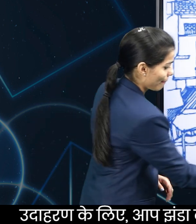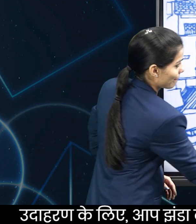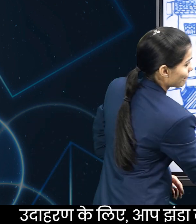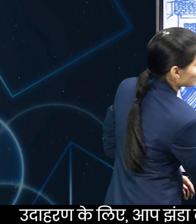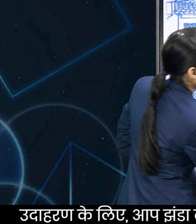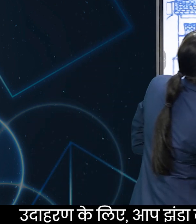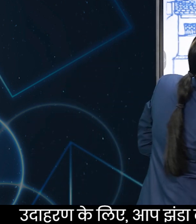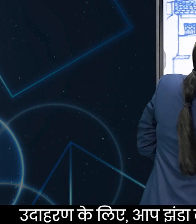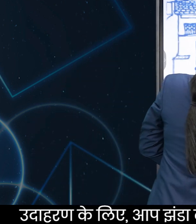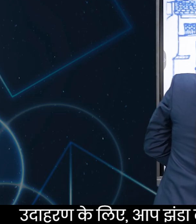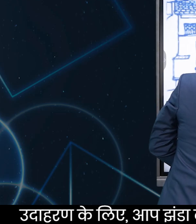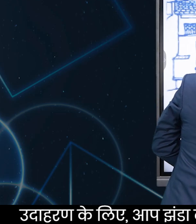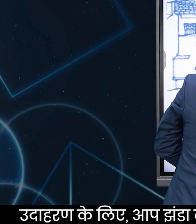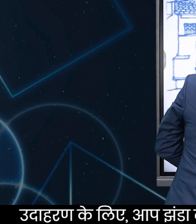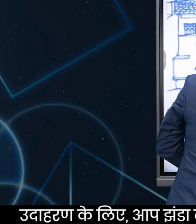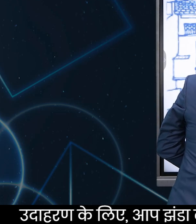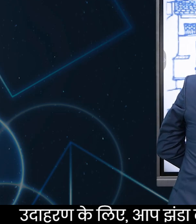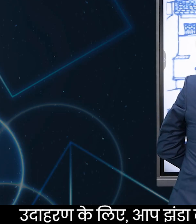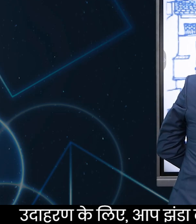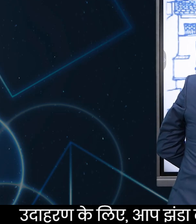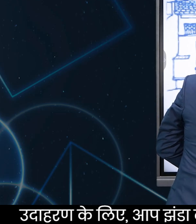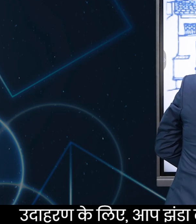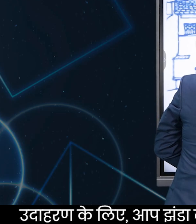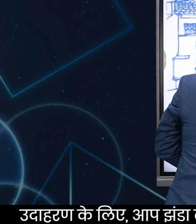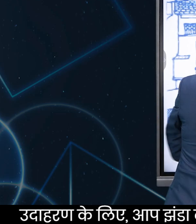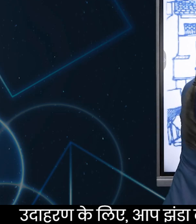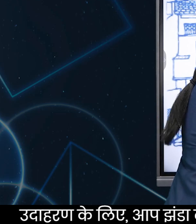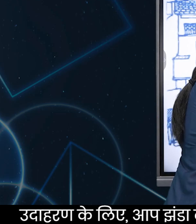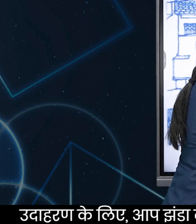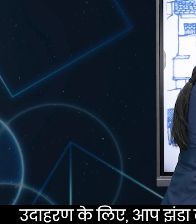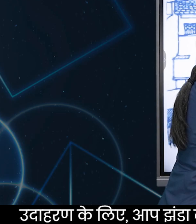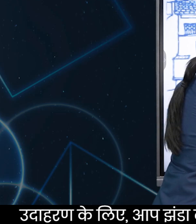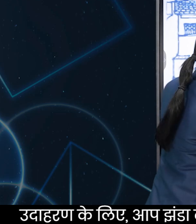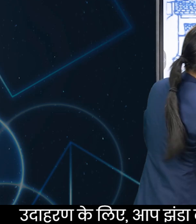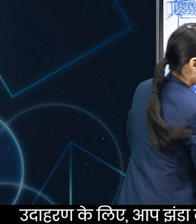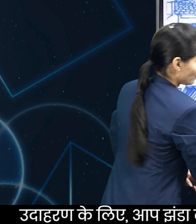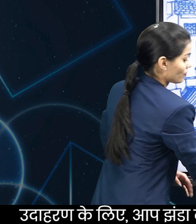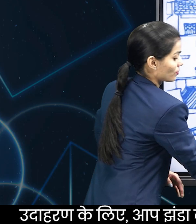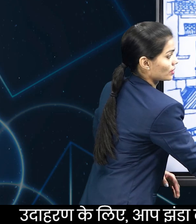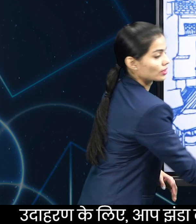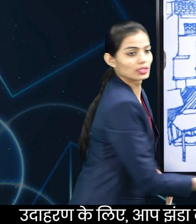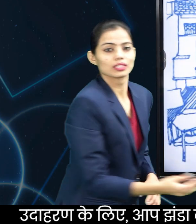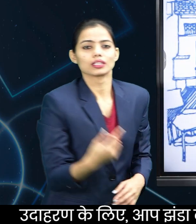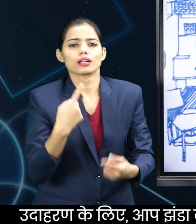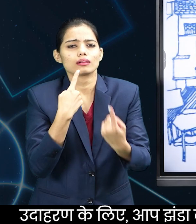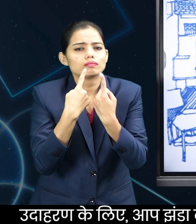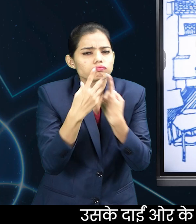आप झंडा लगाते हैं और उसके बाईं ओर के घर, उसके नीचे के होटल,